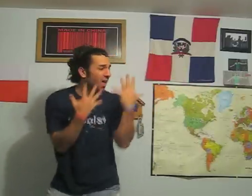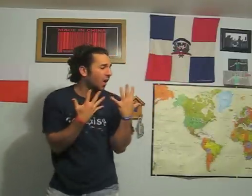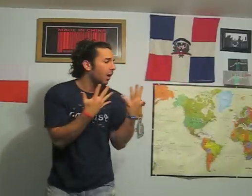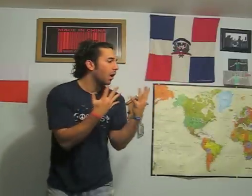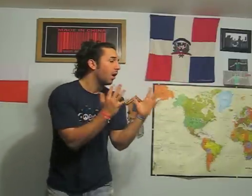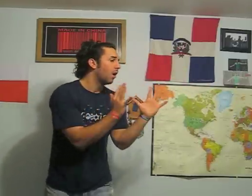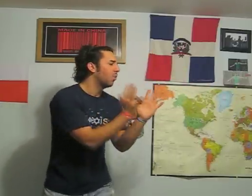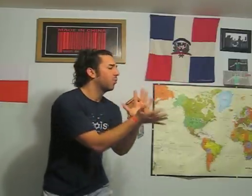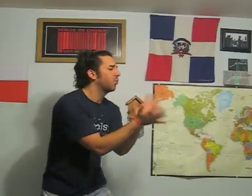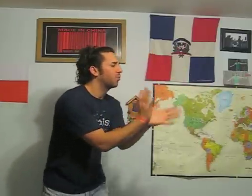perdidos